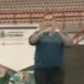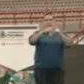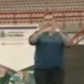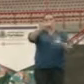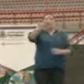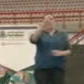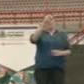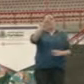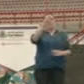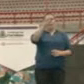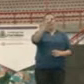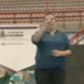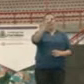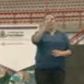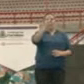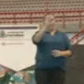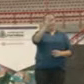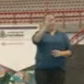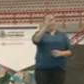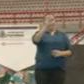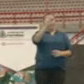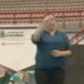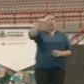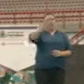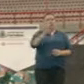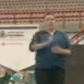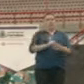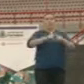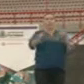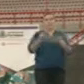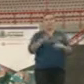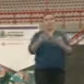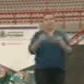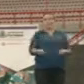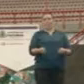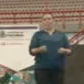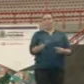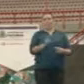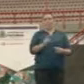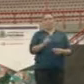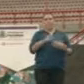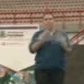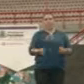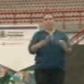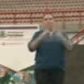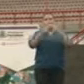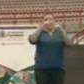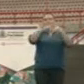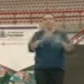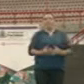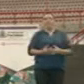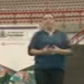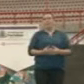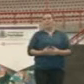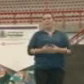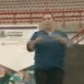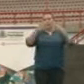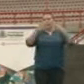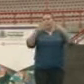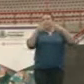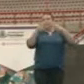aceitou? Não, ela reagiu com a contra-reforma, tá? Então na reforma protestante nasceram quantas 3 novas